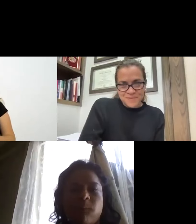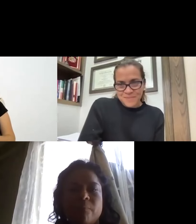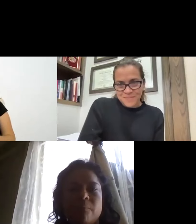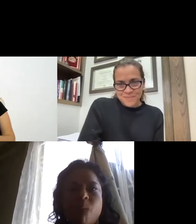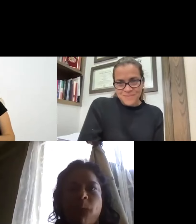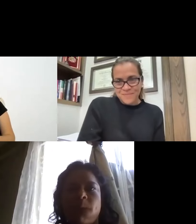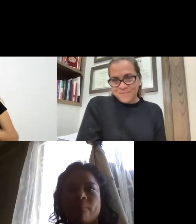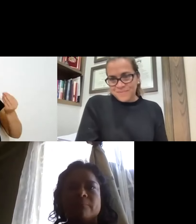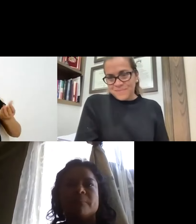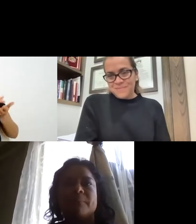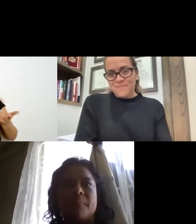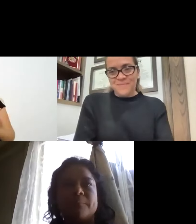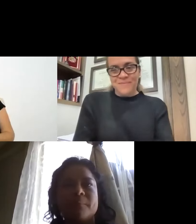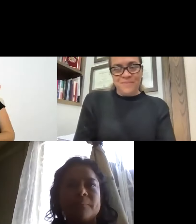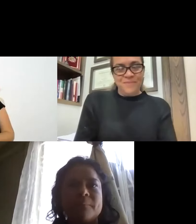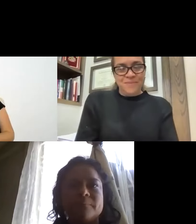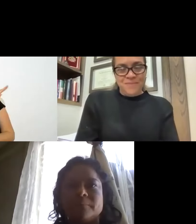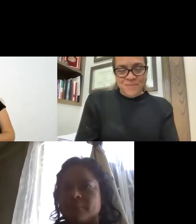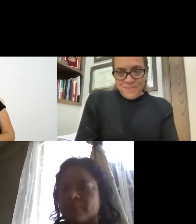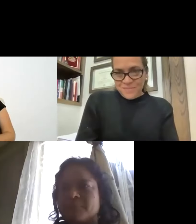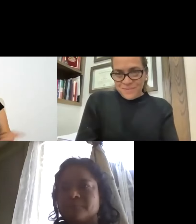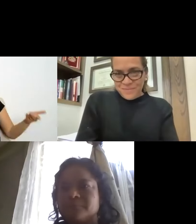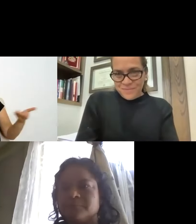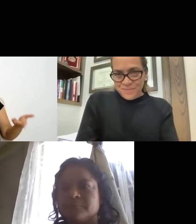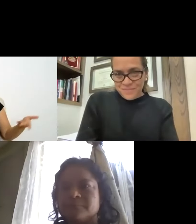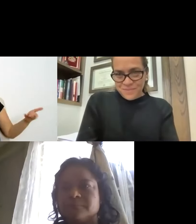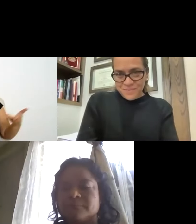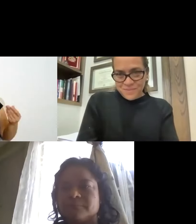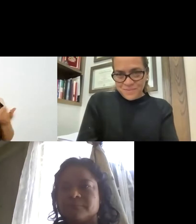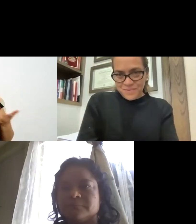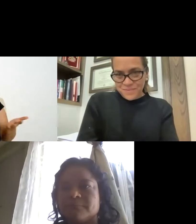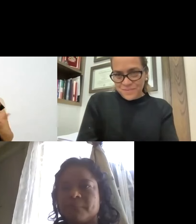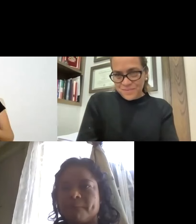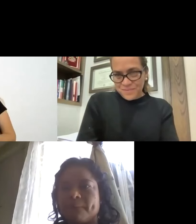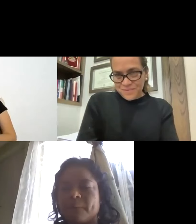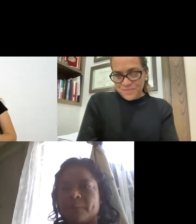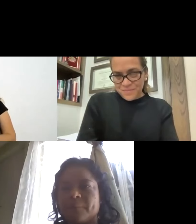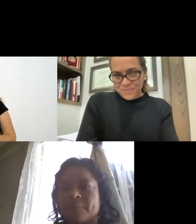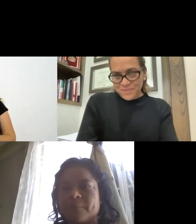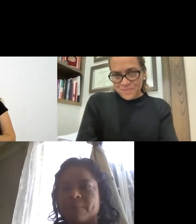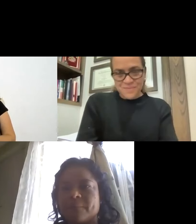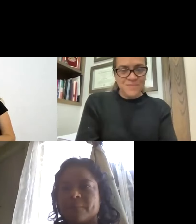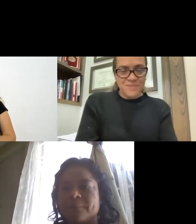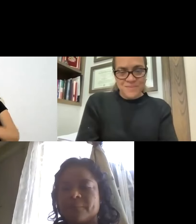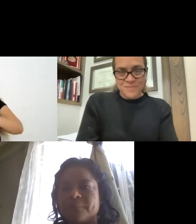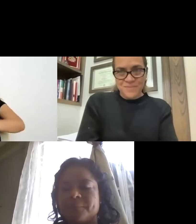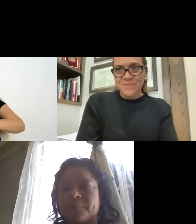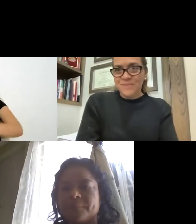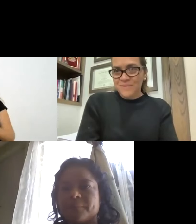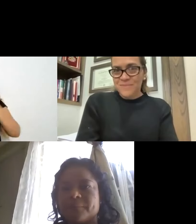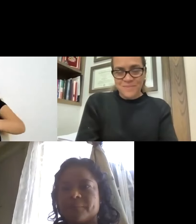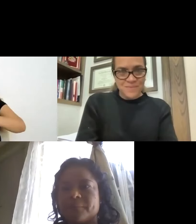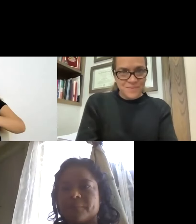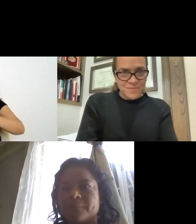Muchísimas gracias, Ivette, por esa presentación. Y bueno, creo que ya estamos sobre tiempo, pero